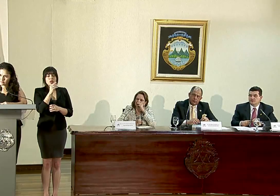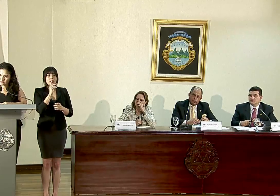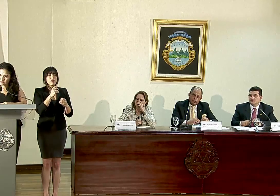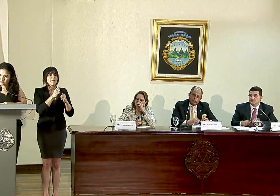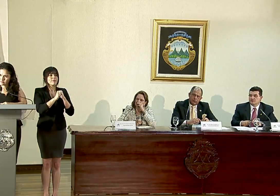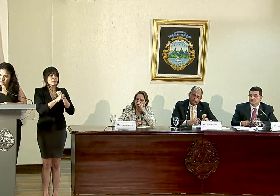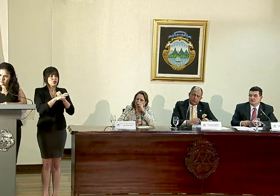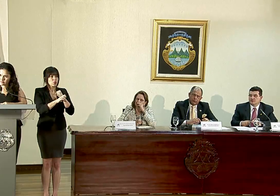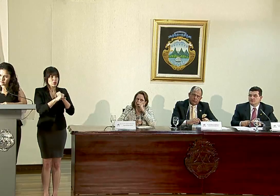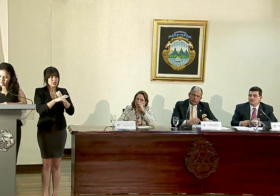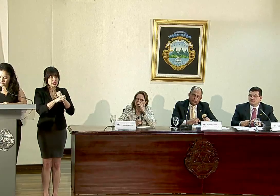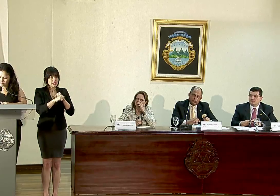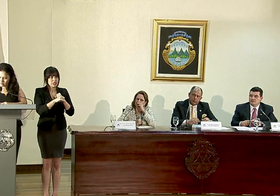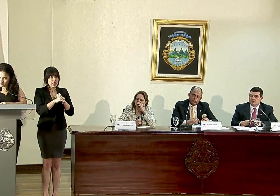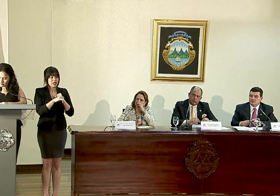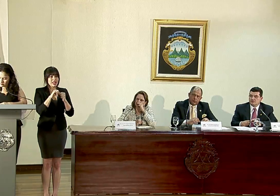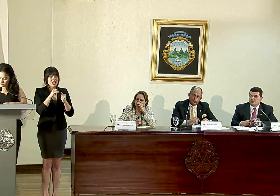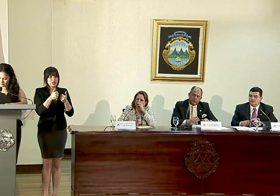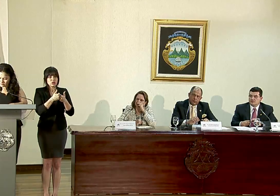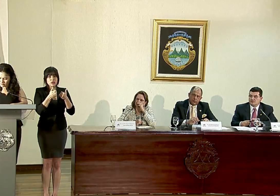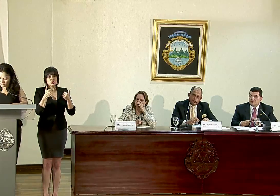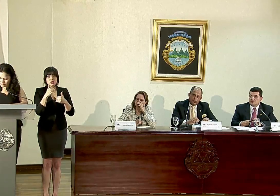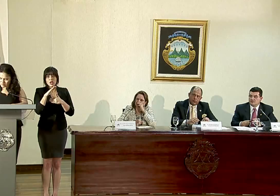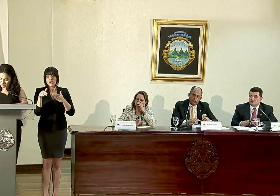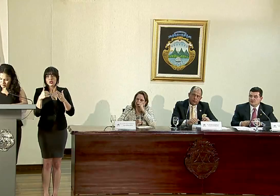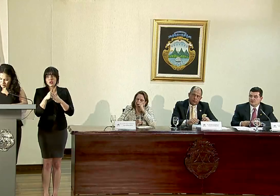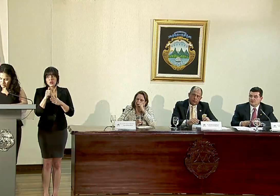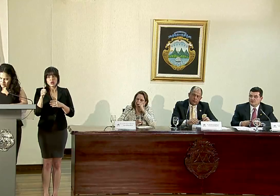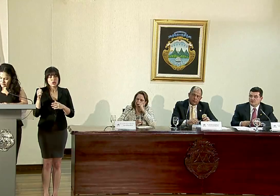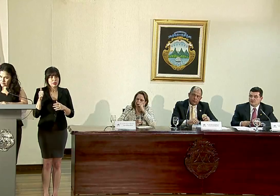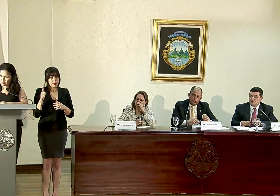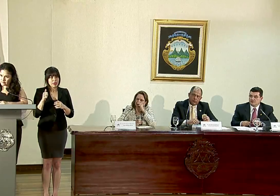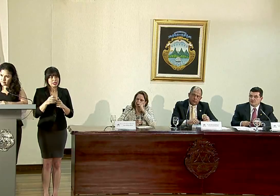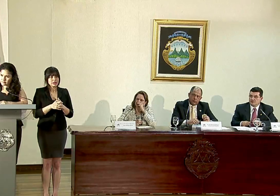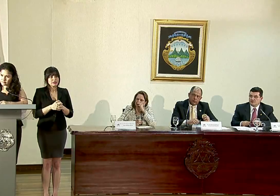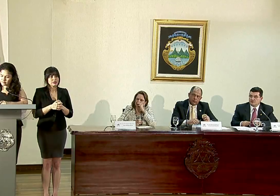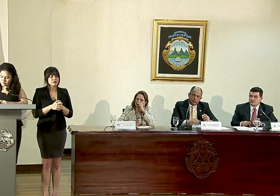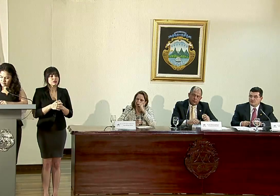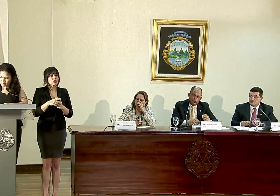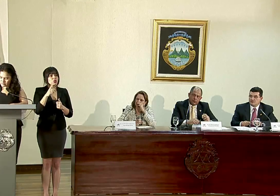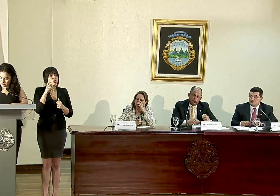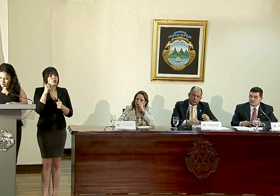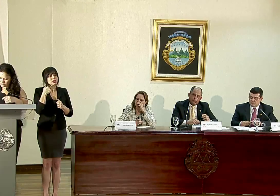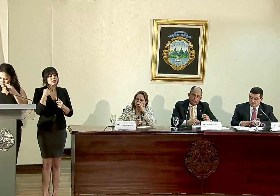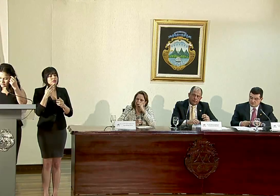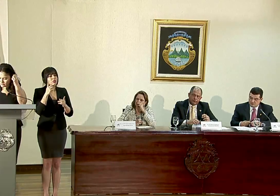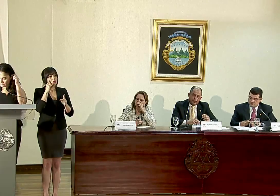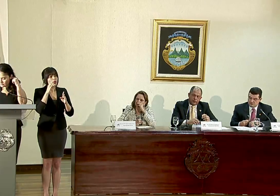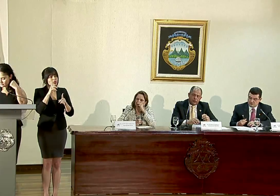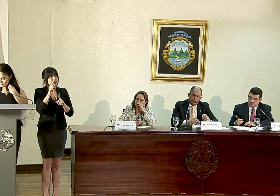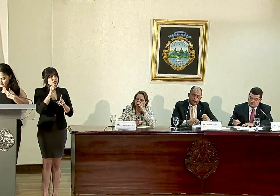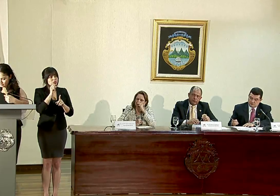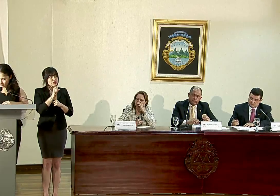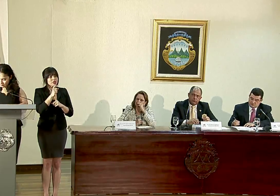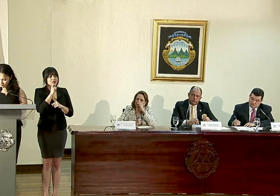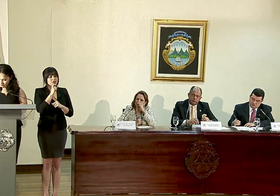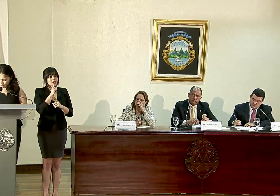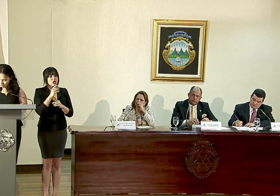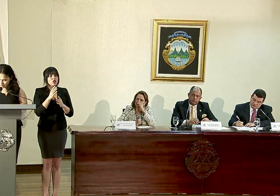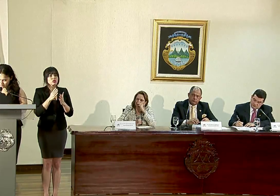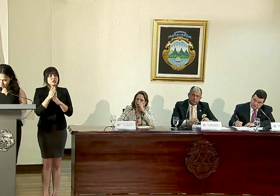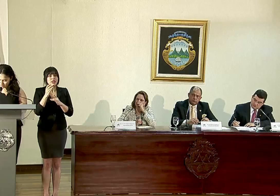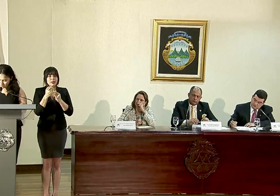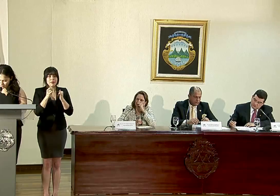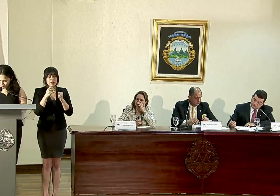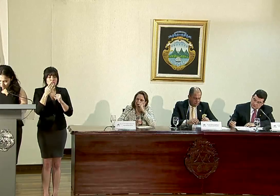publicidad esto nos está excluyendo a todos los demás don Luis estamos pasando una situación difícil los medios independientes yo no